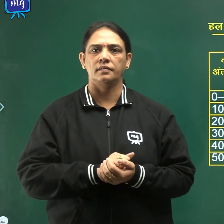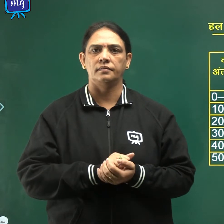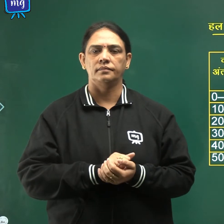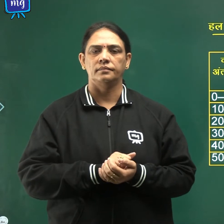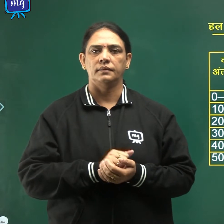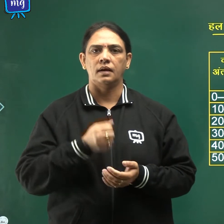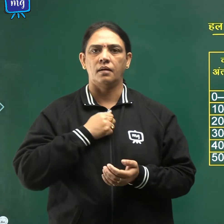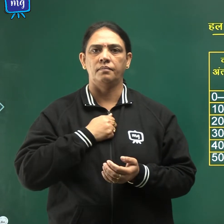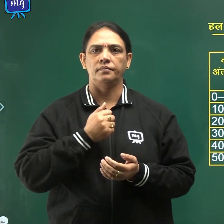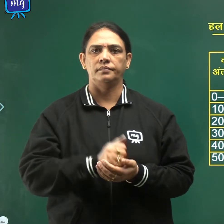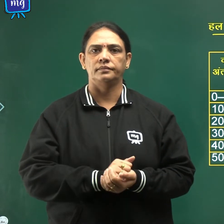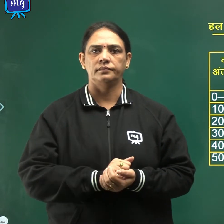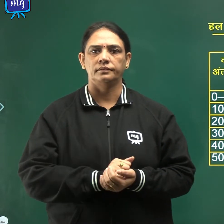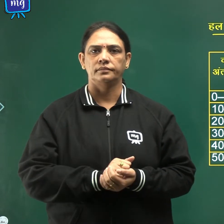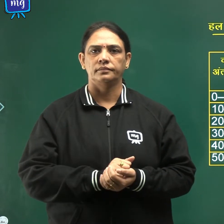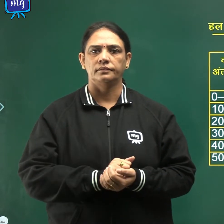हम